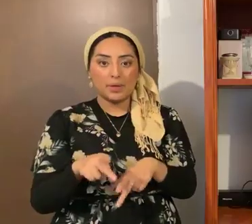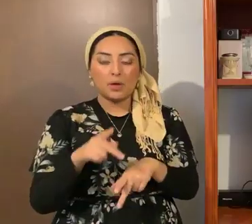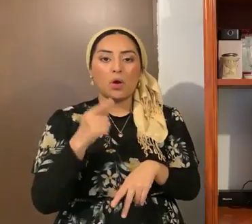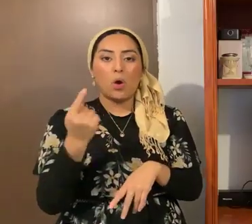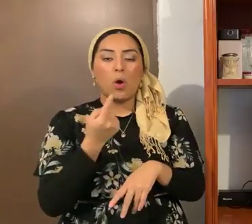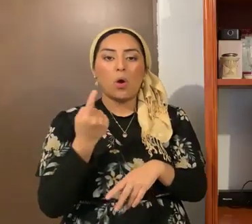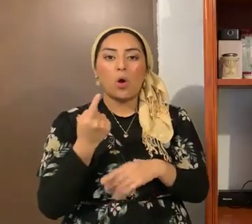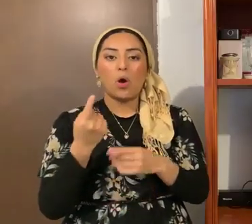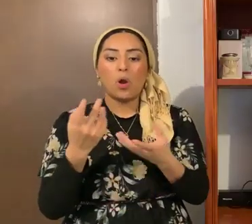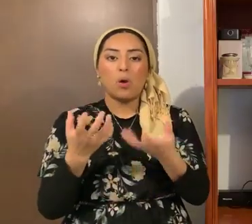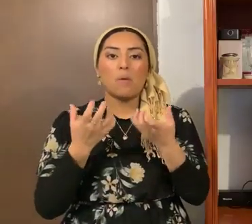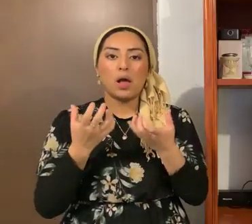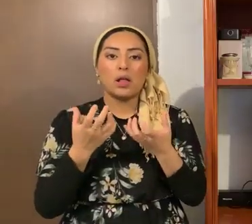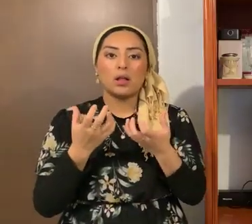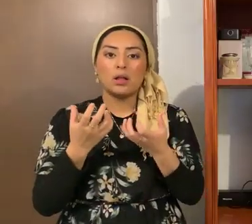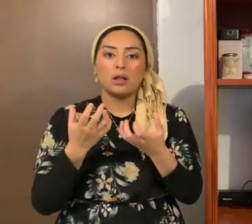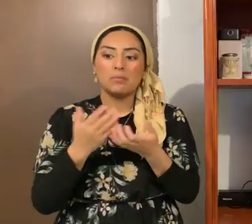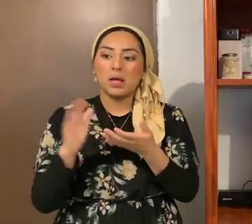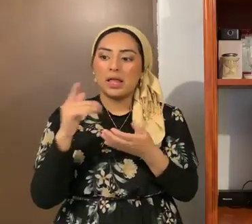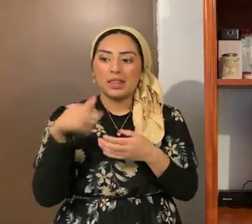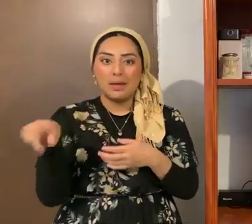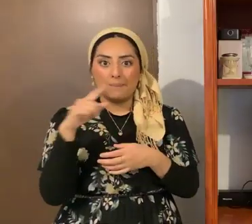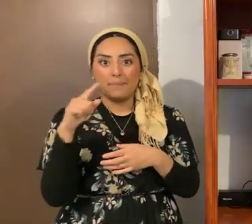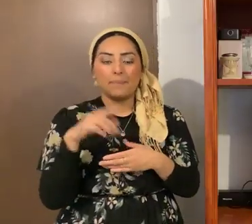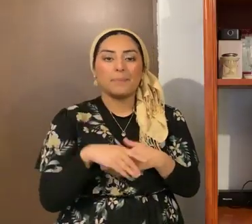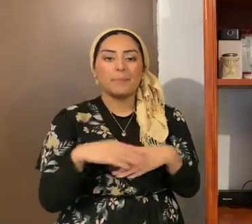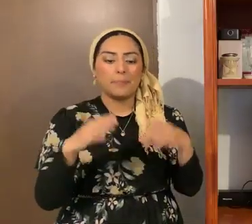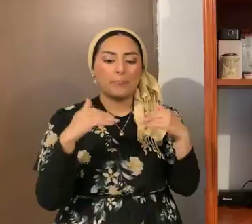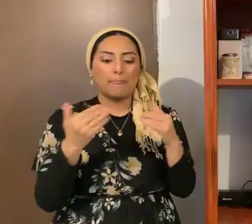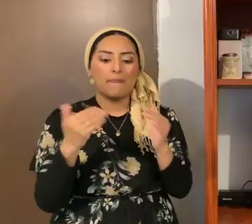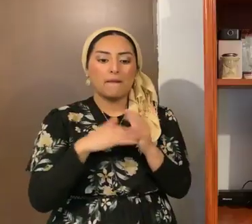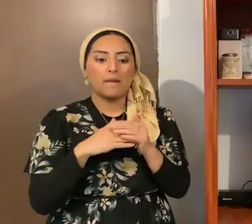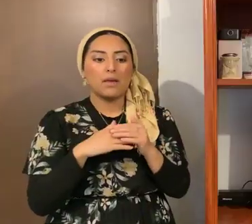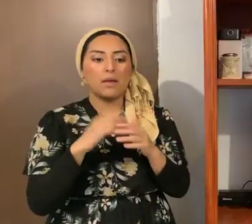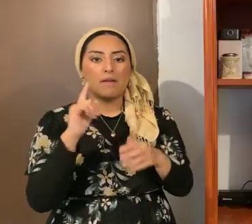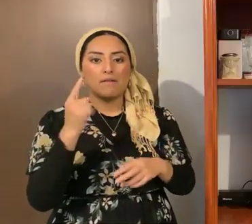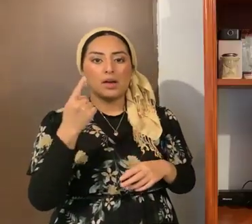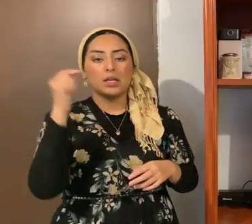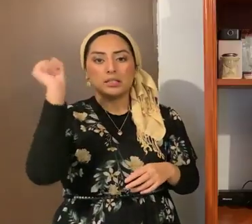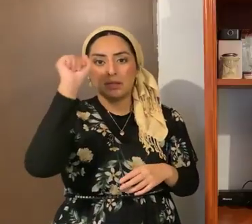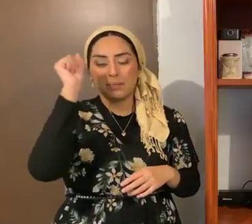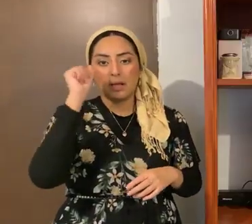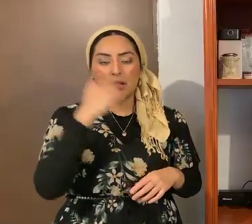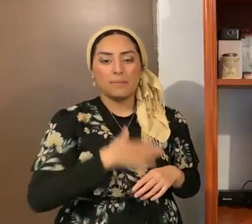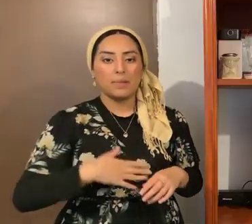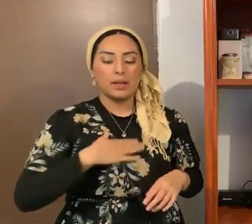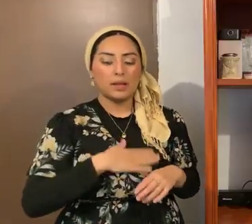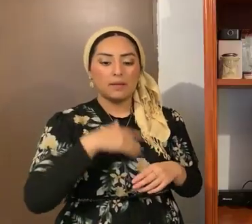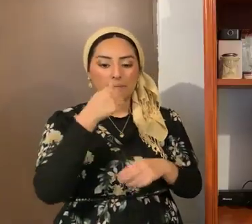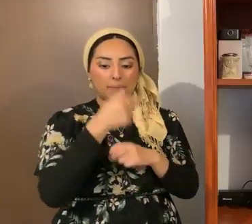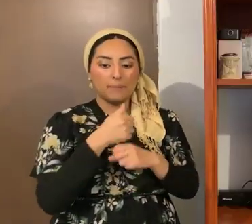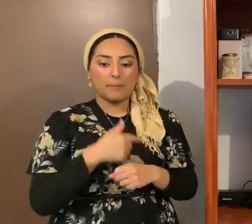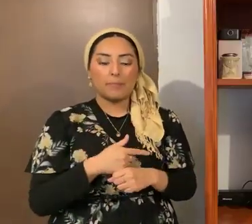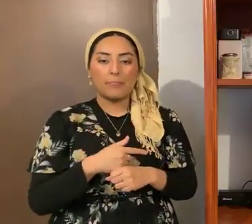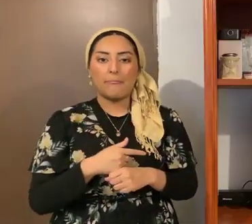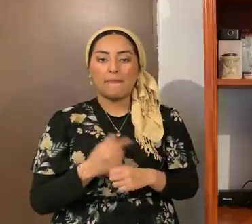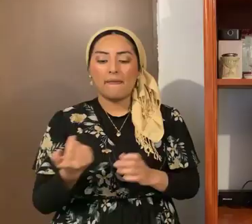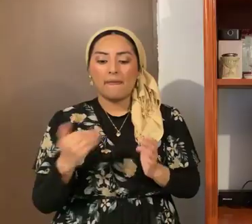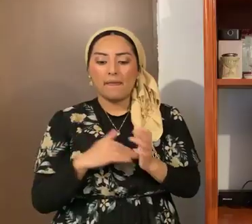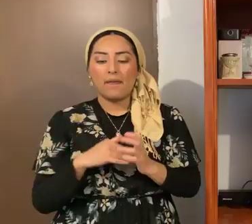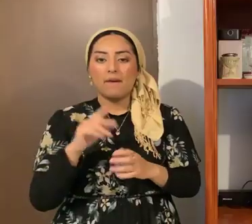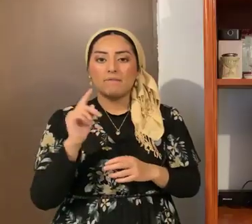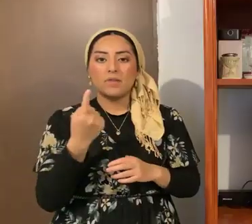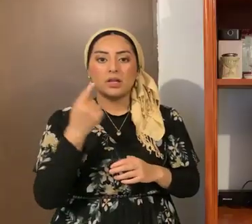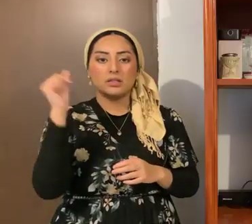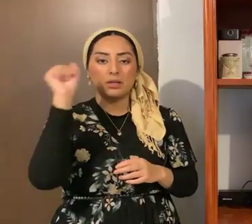quería solamente desacreditarlos. ¿De acuerdo? Ahora vamos a volver allá a 1 de Samuel, amados Sahim. Vamos allá